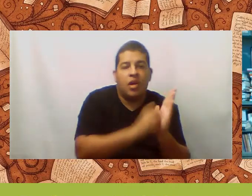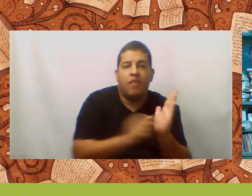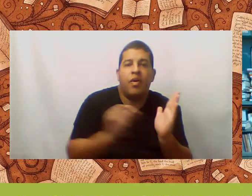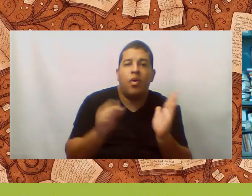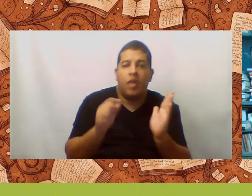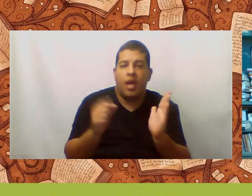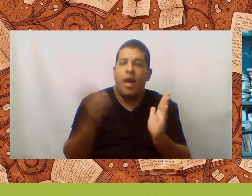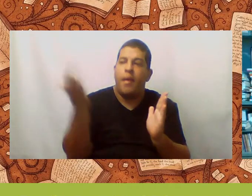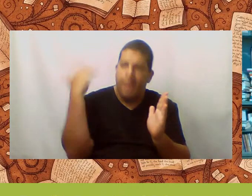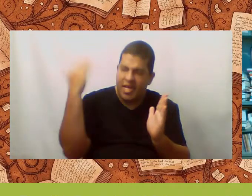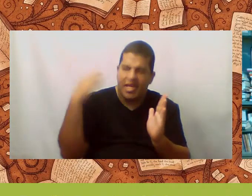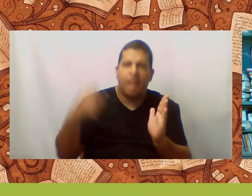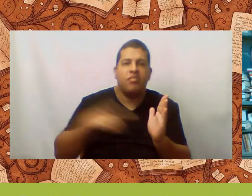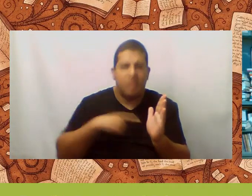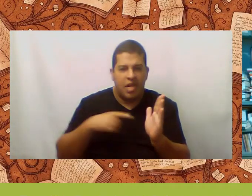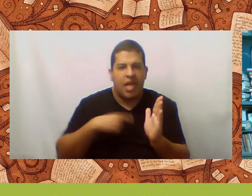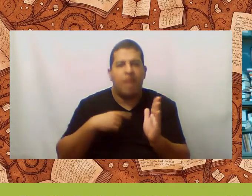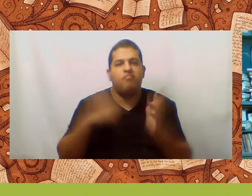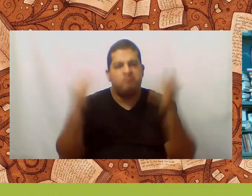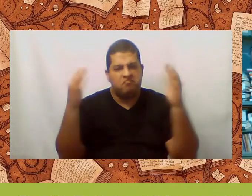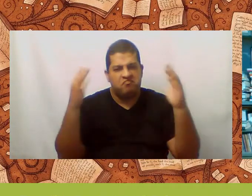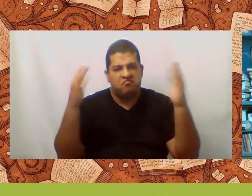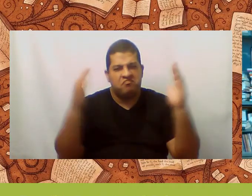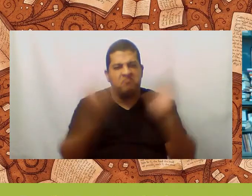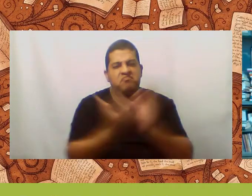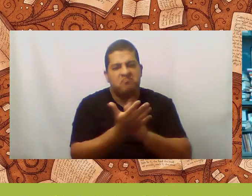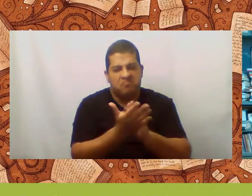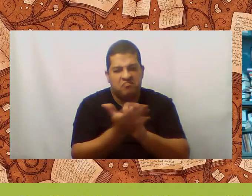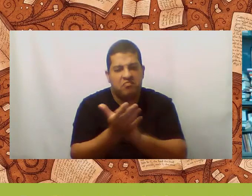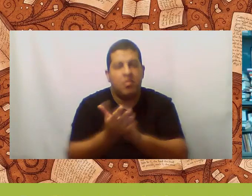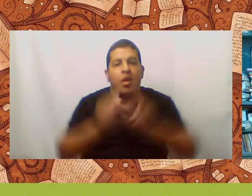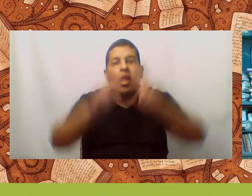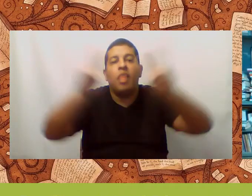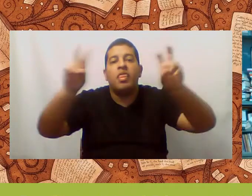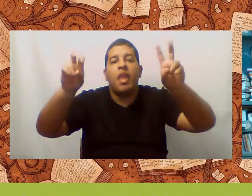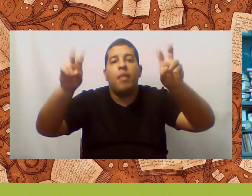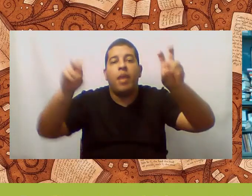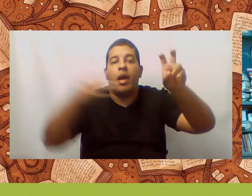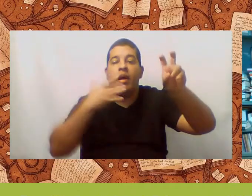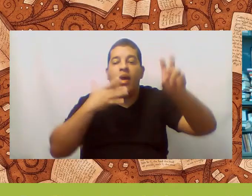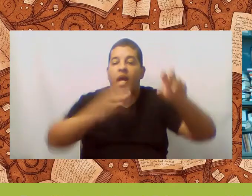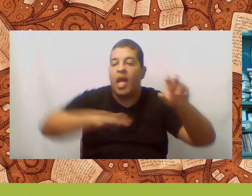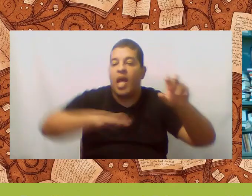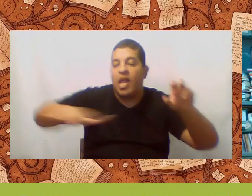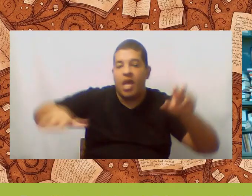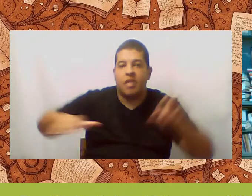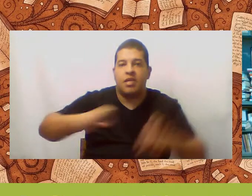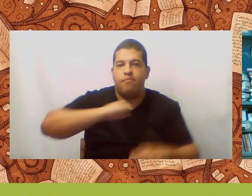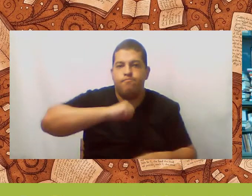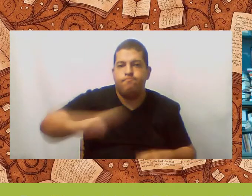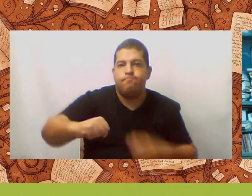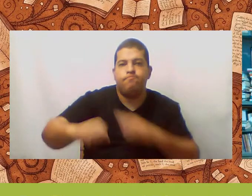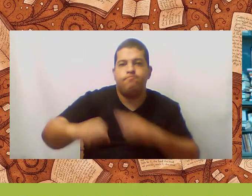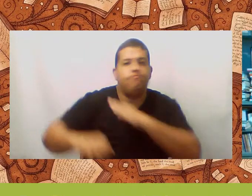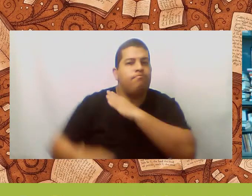aplaudida, chamado Mata-se uma Criança. Né? E nessa obra do Serge Leclerc, ele fazia